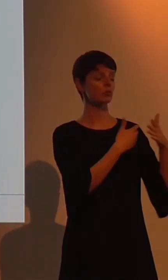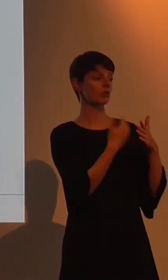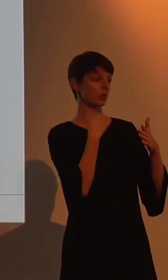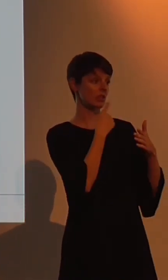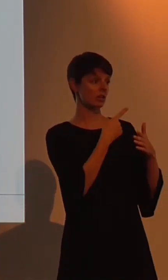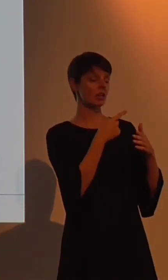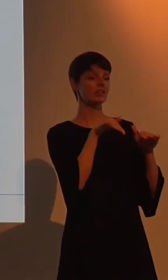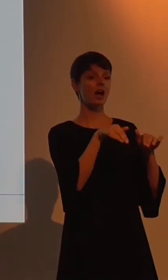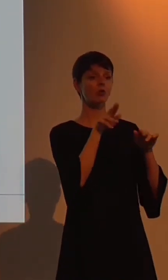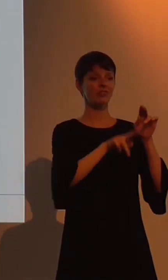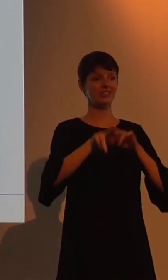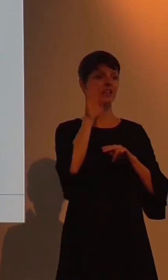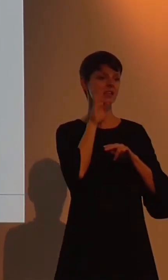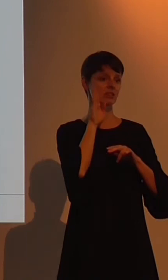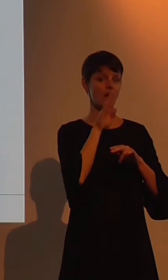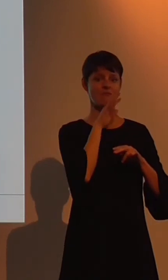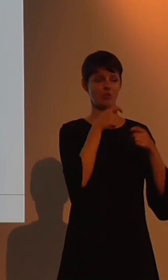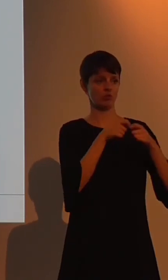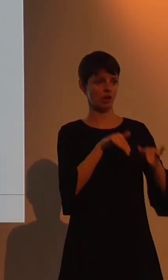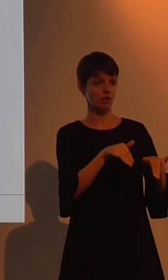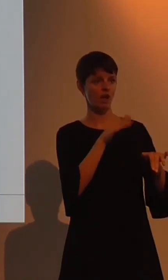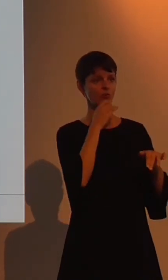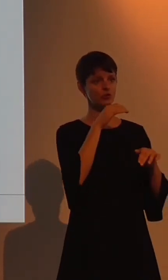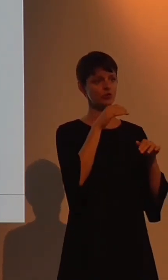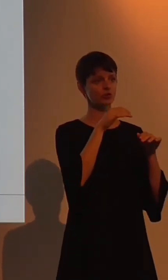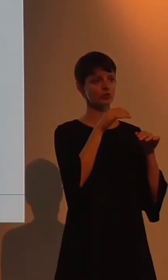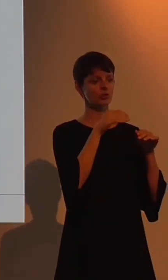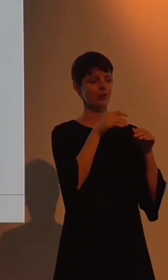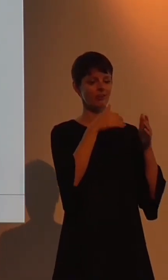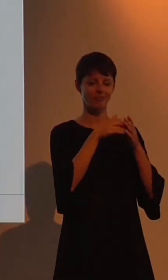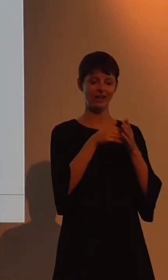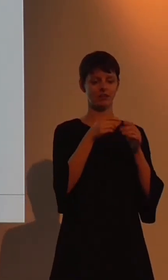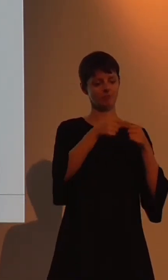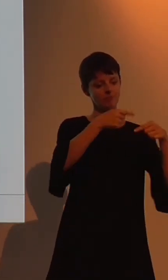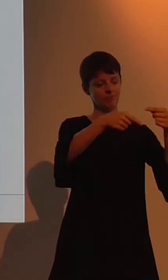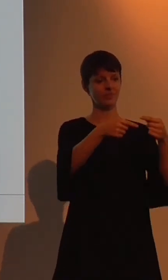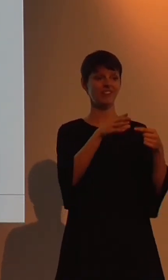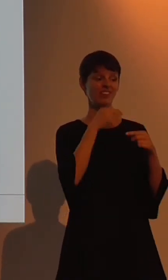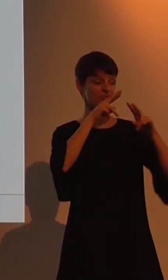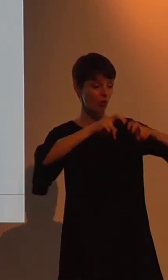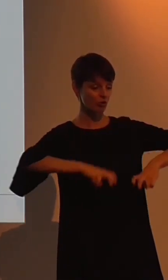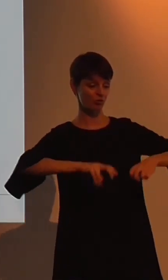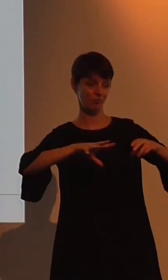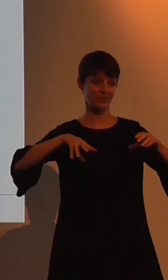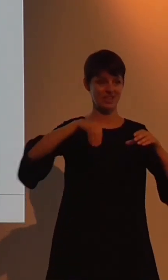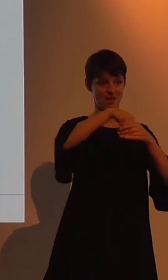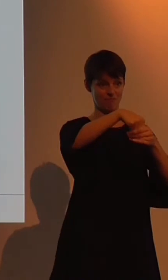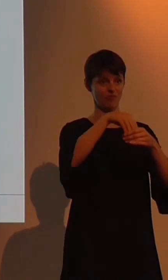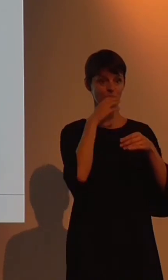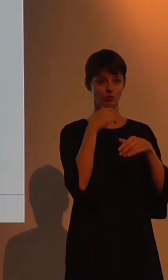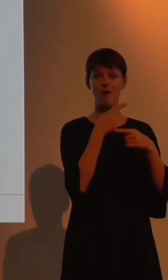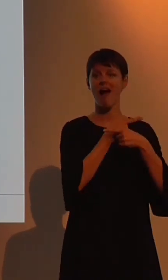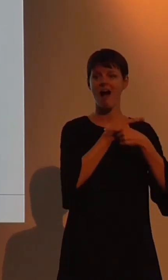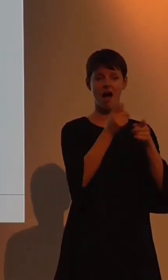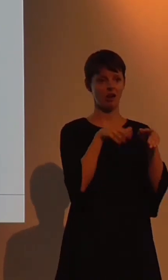Verantwortungsbewusstsein. Nichtsdestotrotz wäre natürlich künftig einfacher, Barrierefreiheit auszubauen, wenn es entsprechende